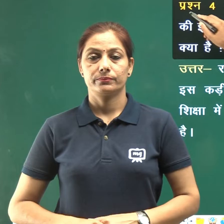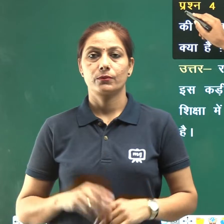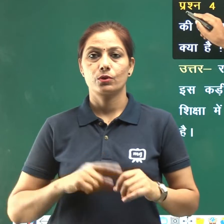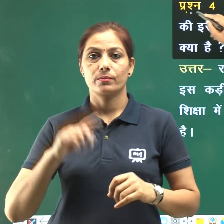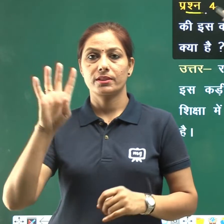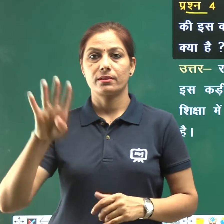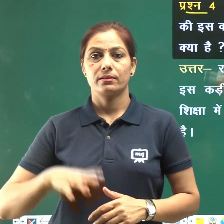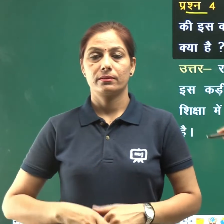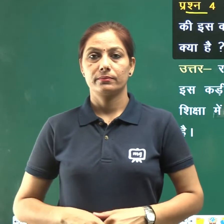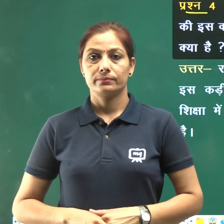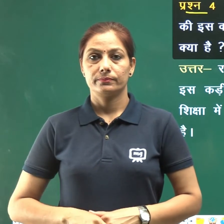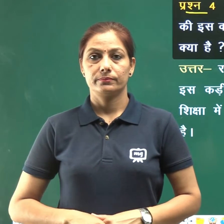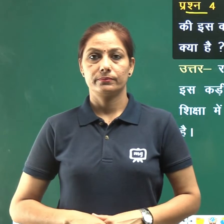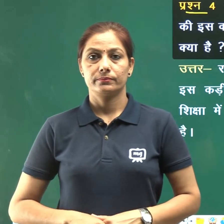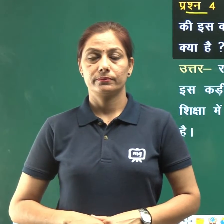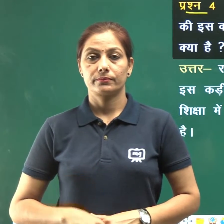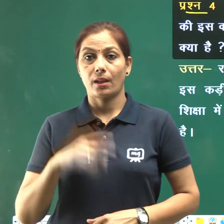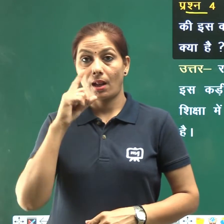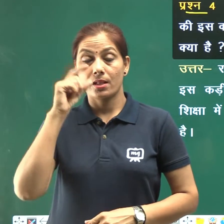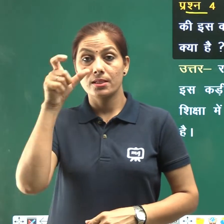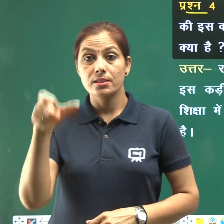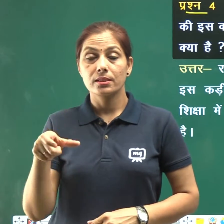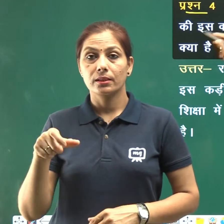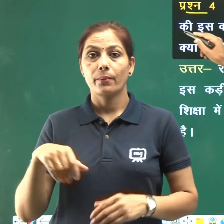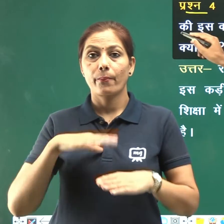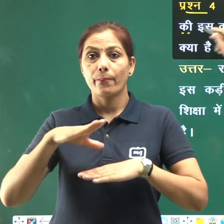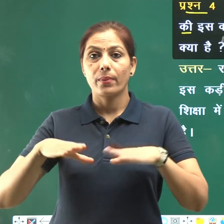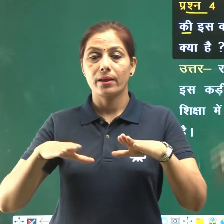प्रश्न 4, रजनी धारावाहिक की